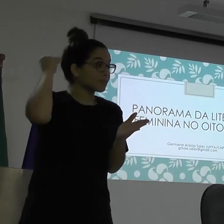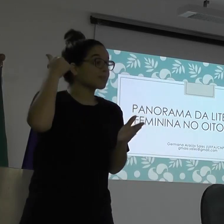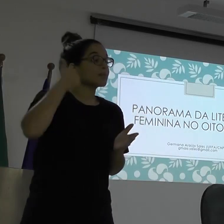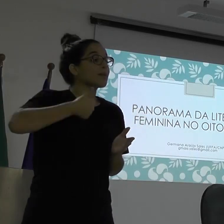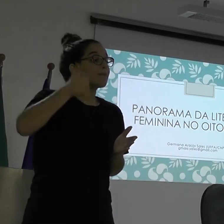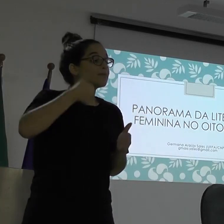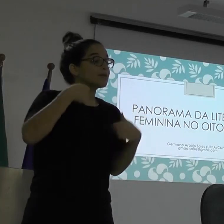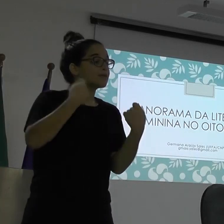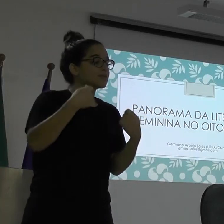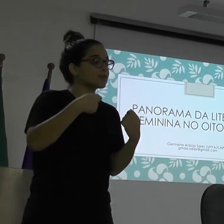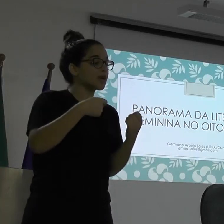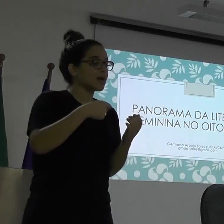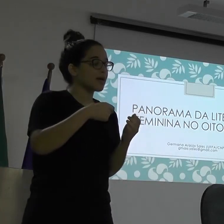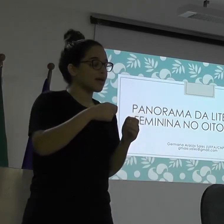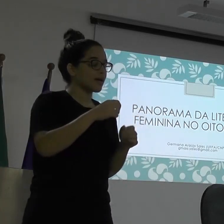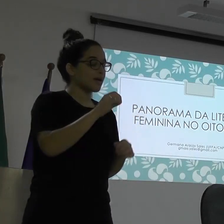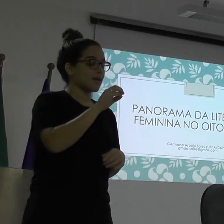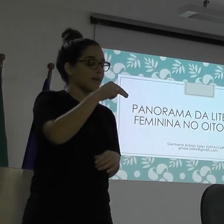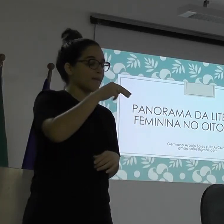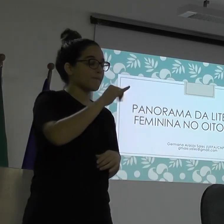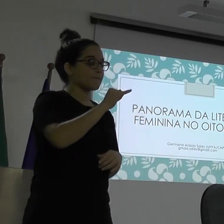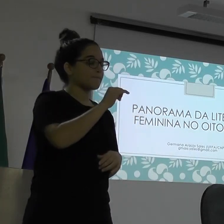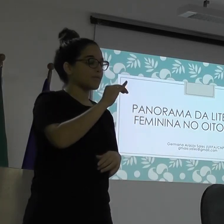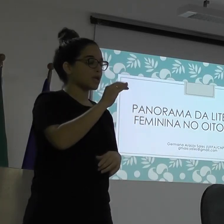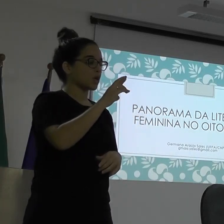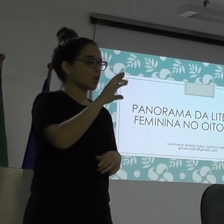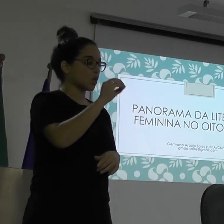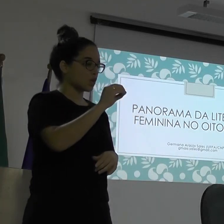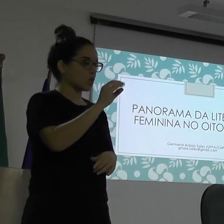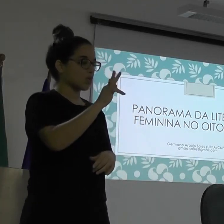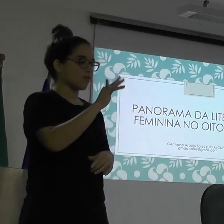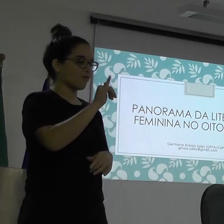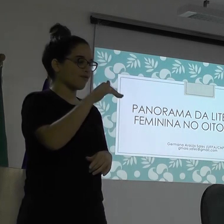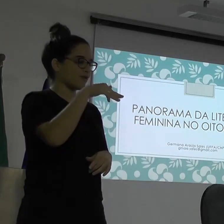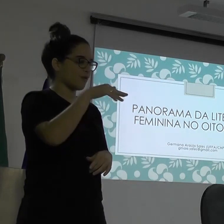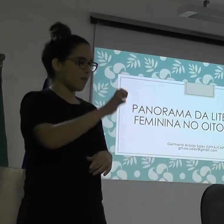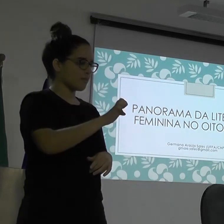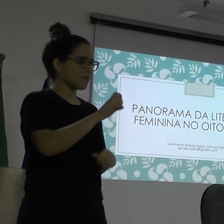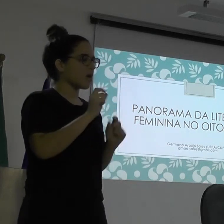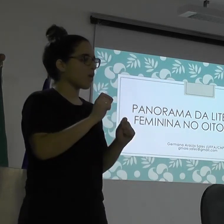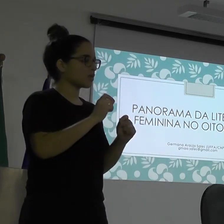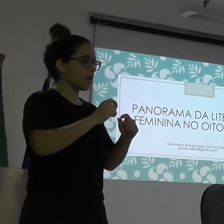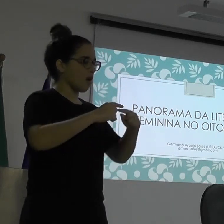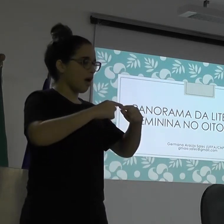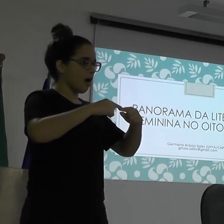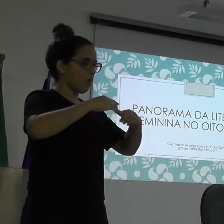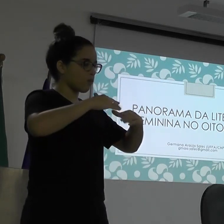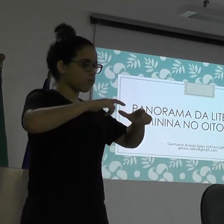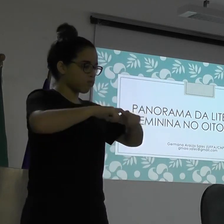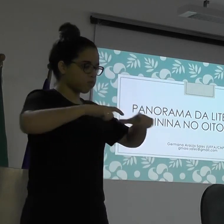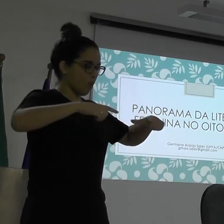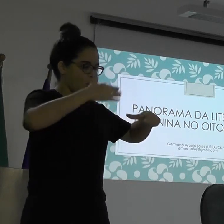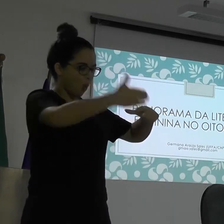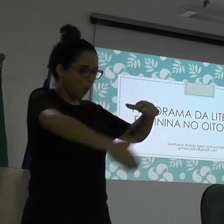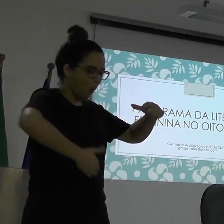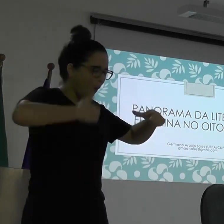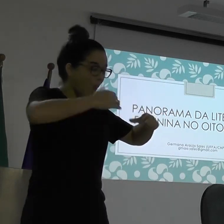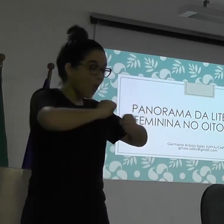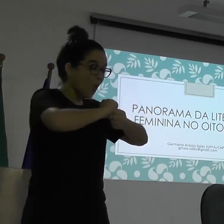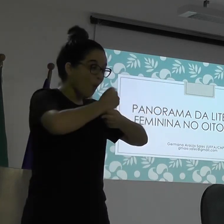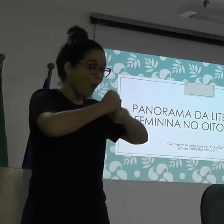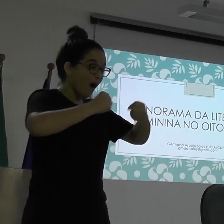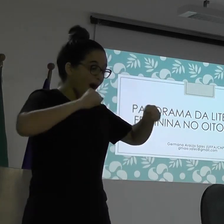foram microfilmados. O microfilme é um rolo grande, você passa assim numa